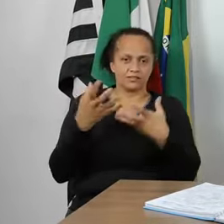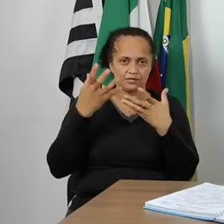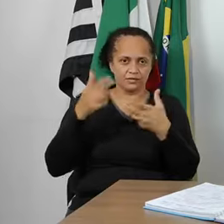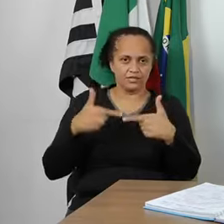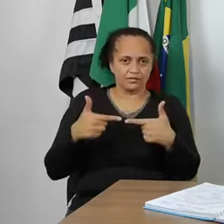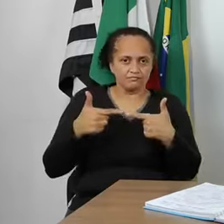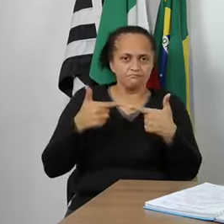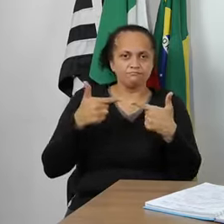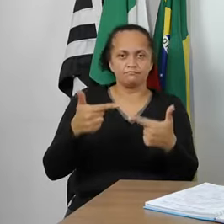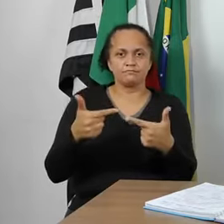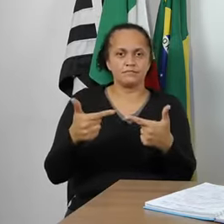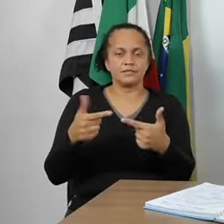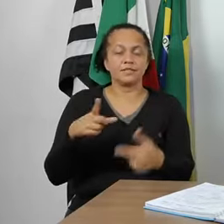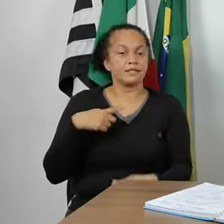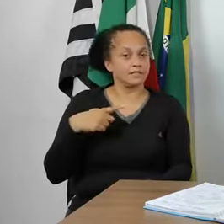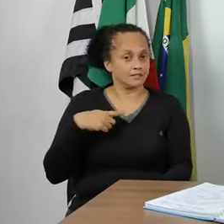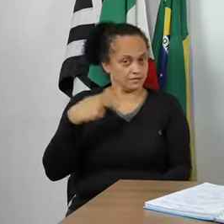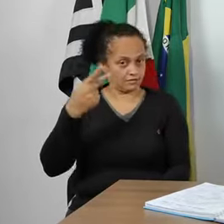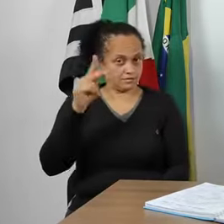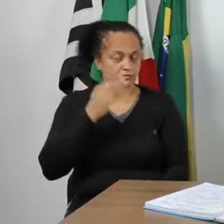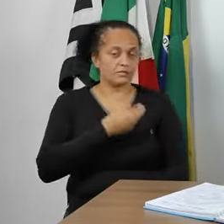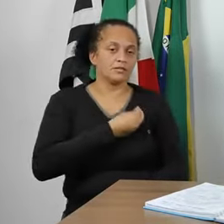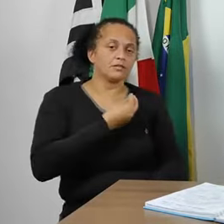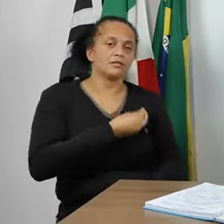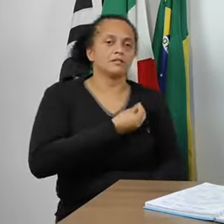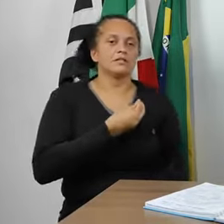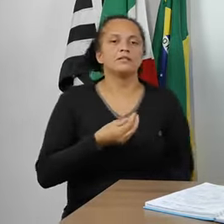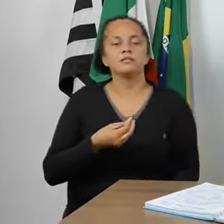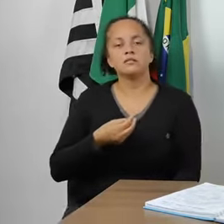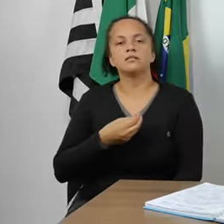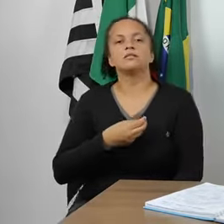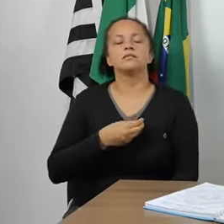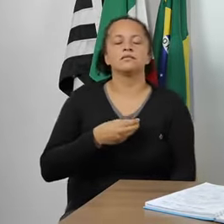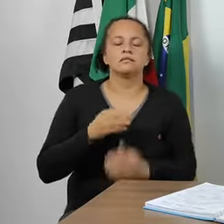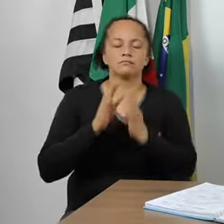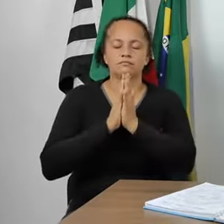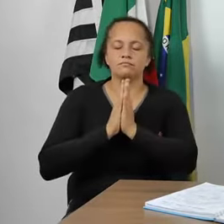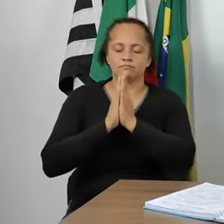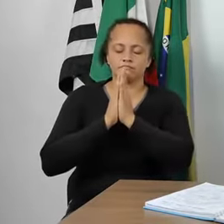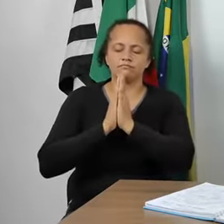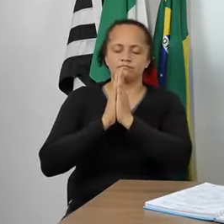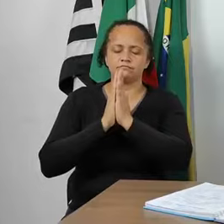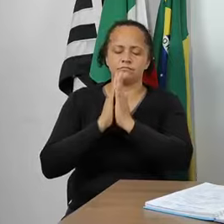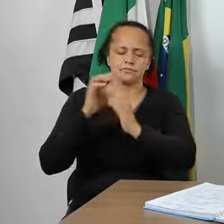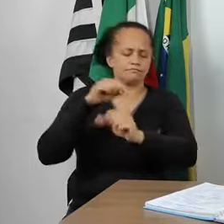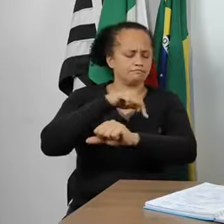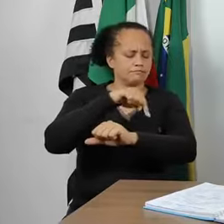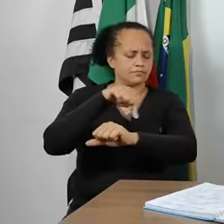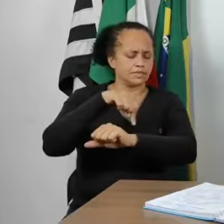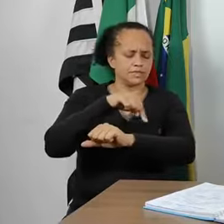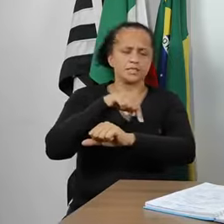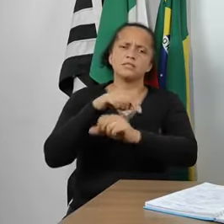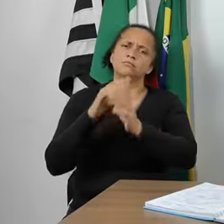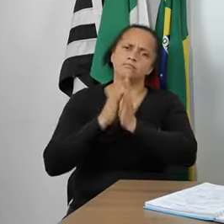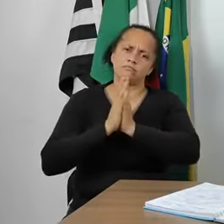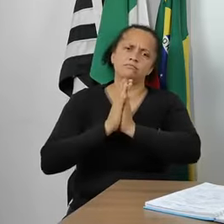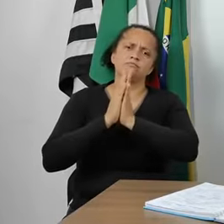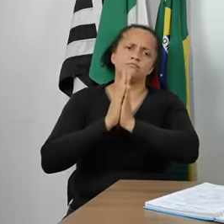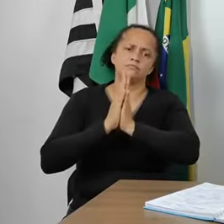a estabelecer na sua vida um momento de oração, um período de